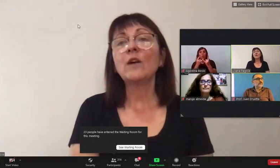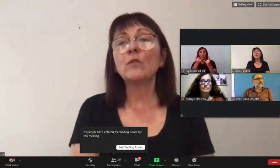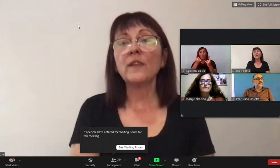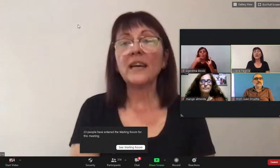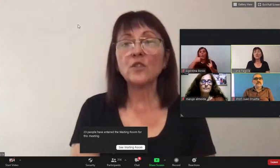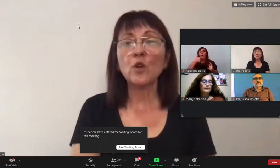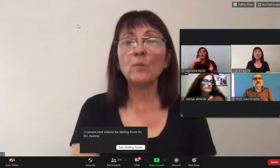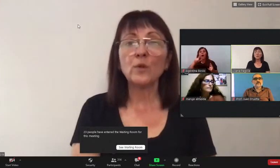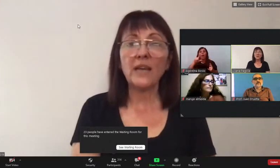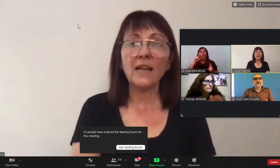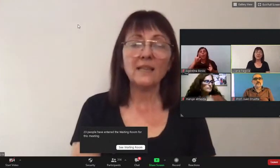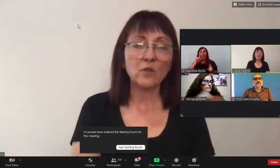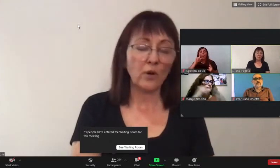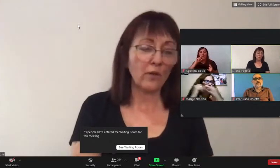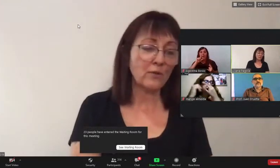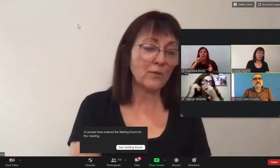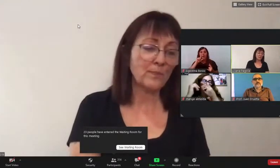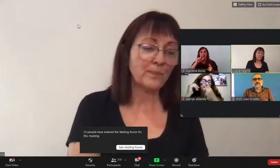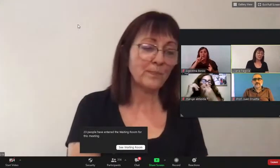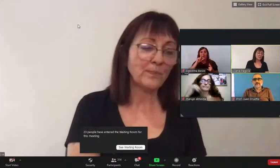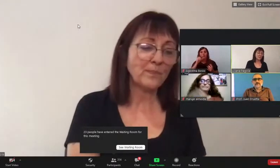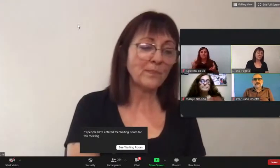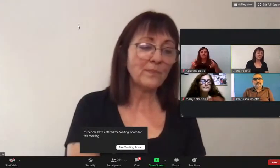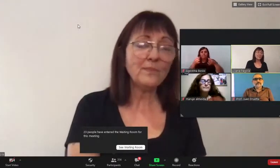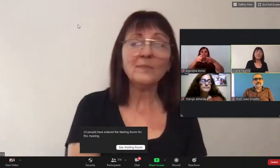de la Confederación Mundial de Sordos.